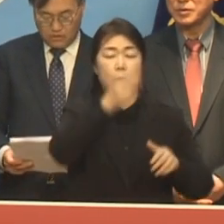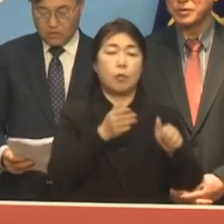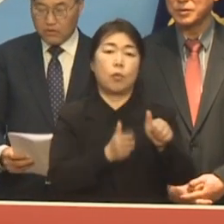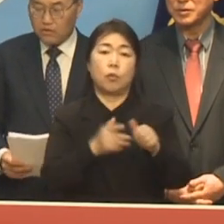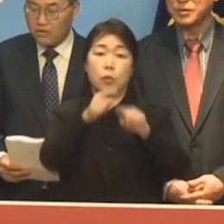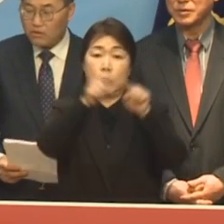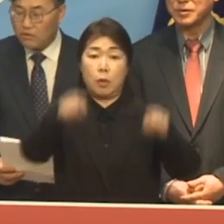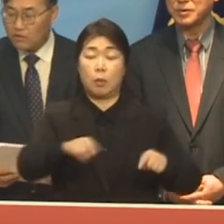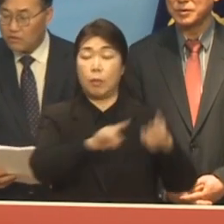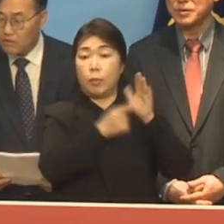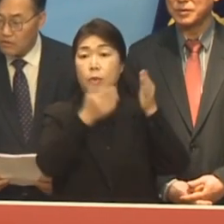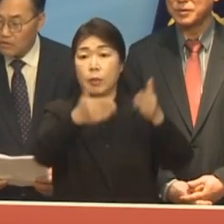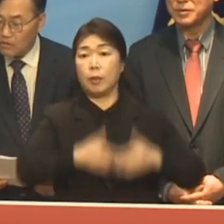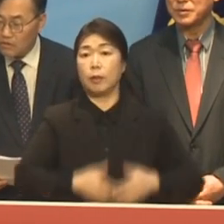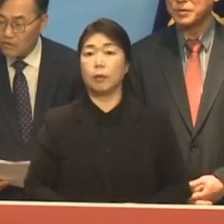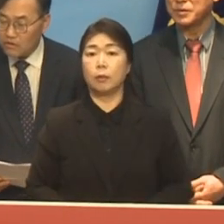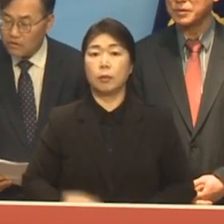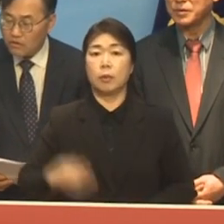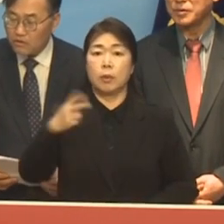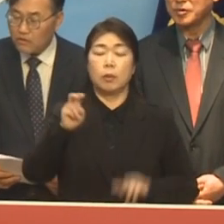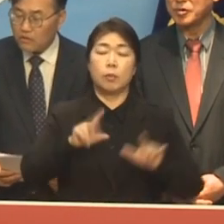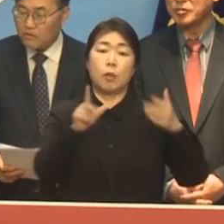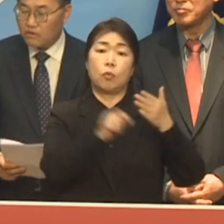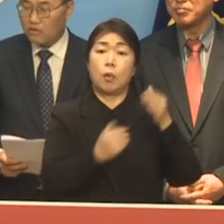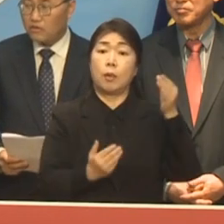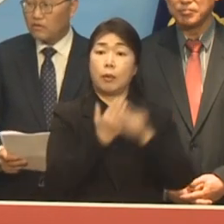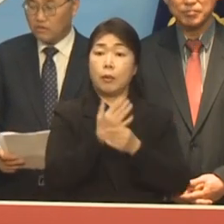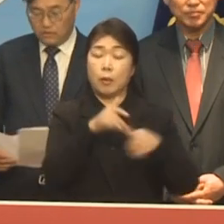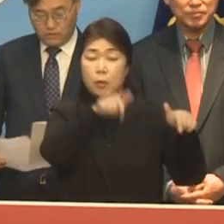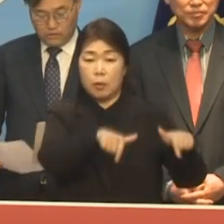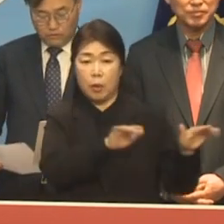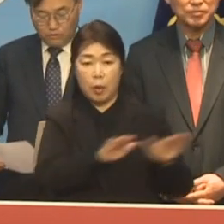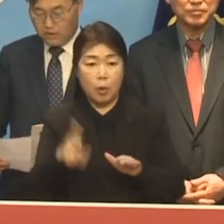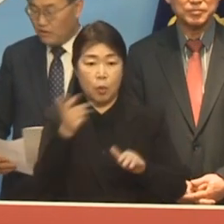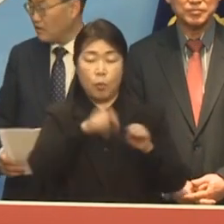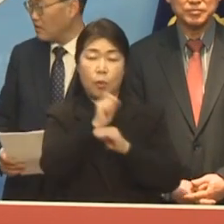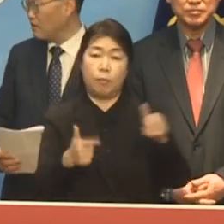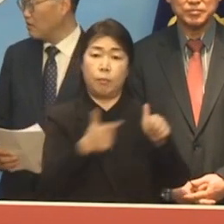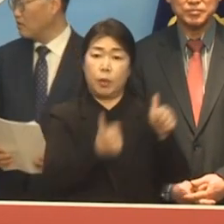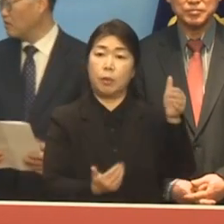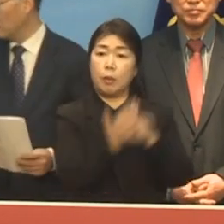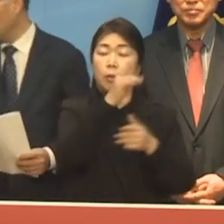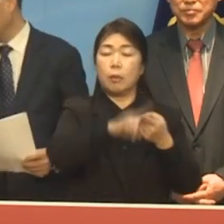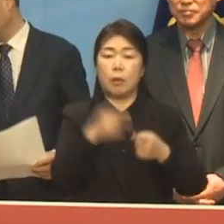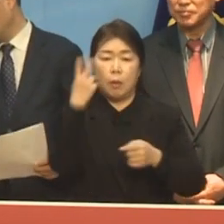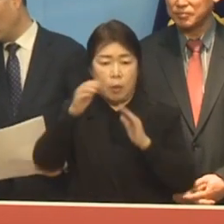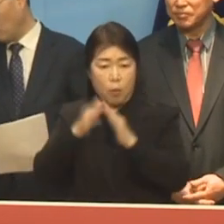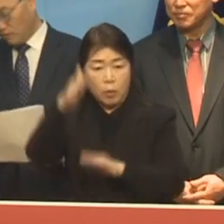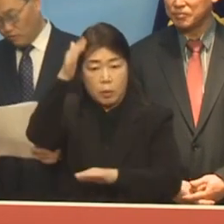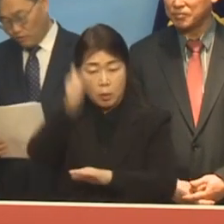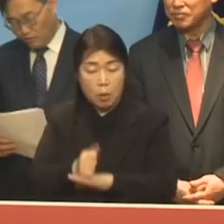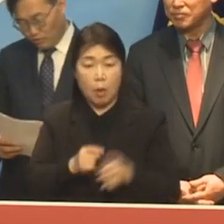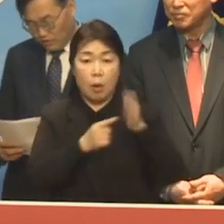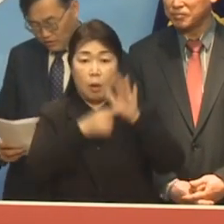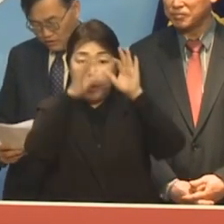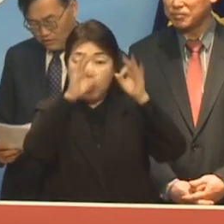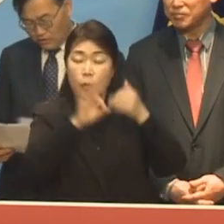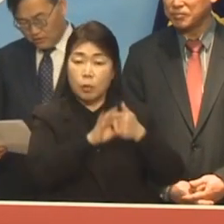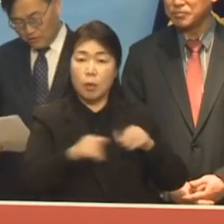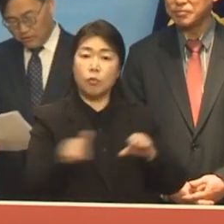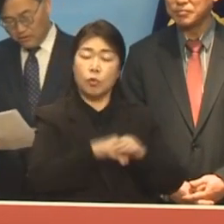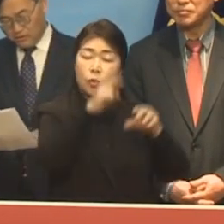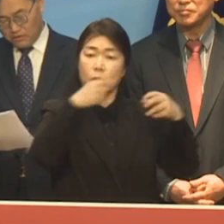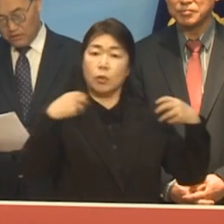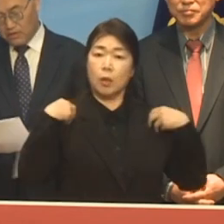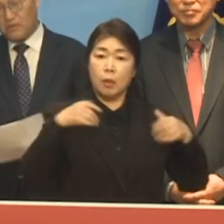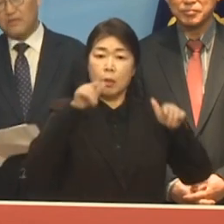요구서를 발표하겠습니다. 2020년 9월에 발생한 서해 공무원 피격사건에 대한 감사원 감사 결과를 보면 문재인